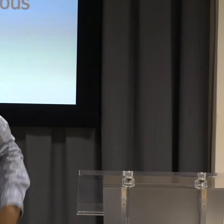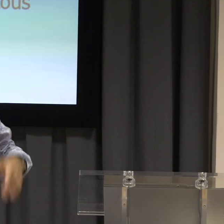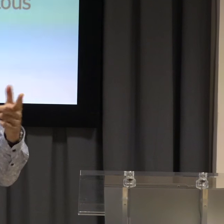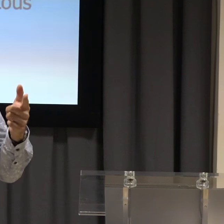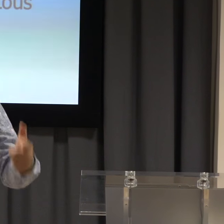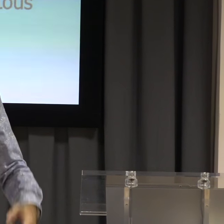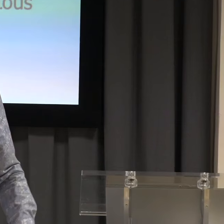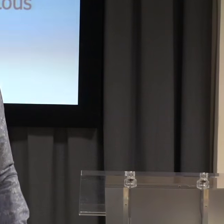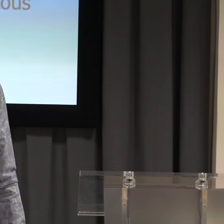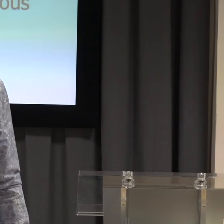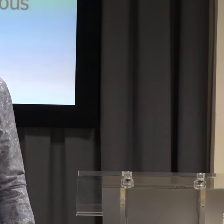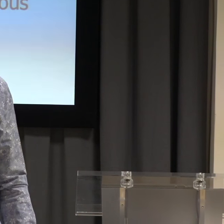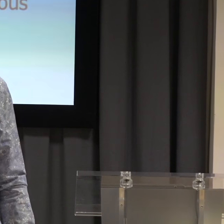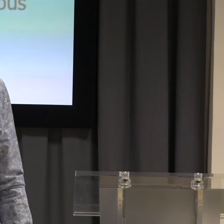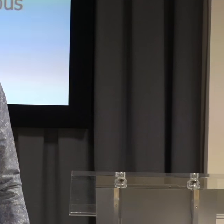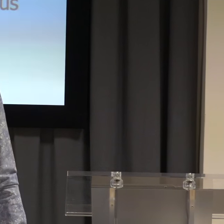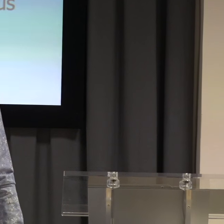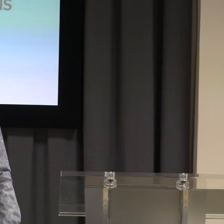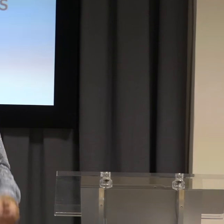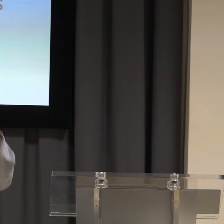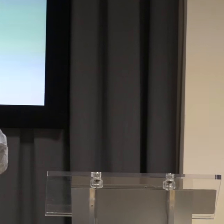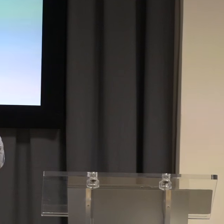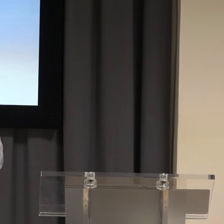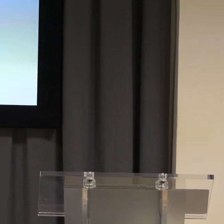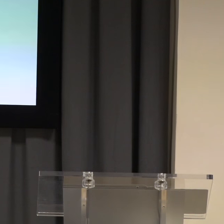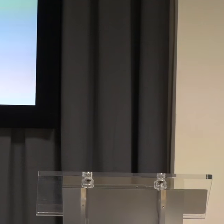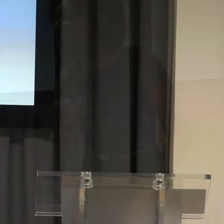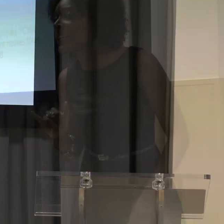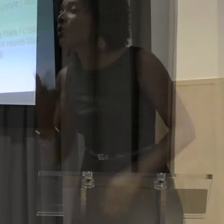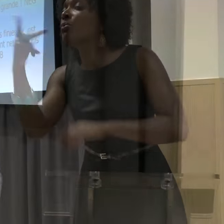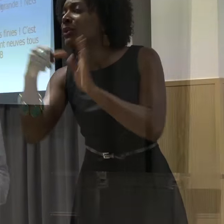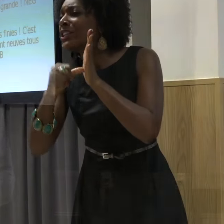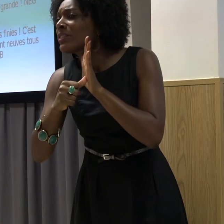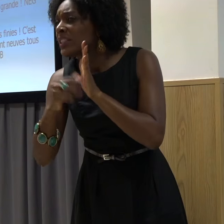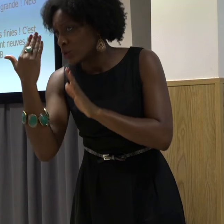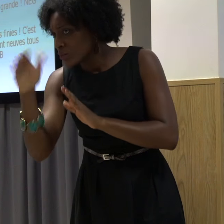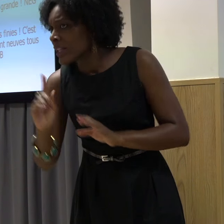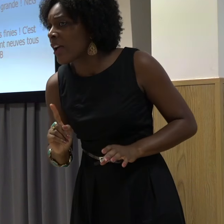Est-ce que tu sais qui tu es en Jésus-Christ? Est-ce que c'est là ton identité?